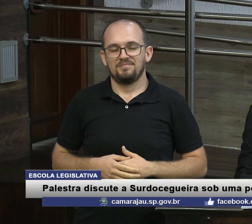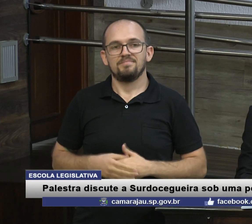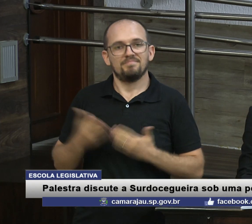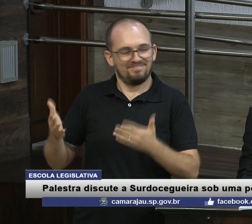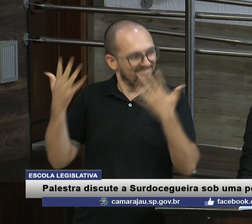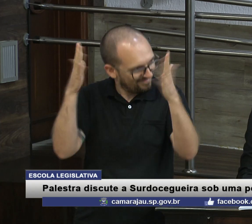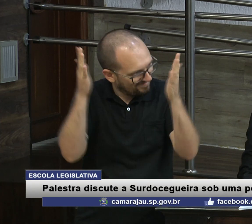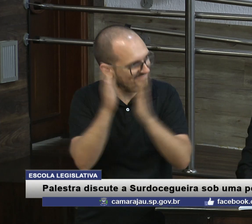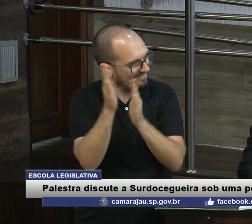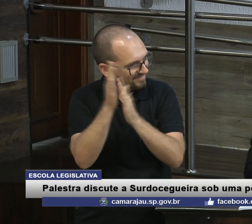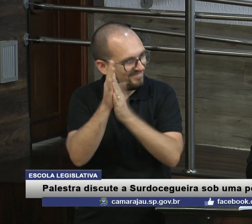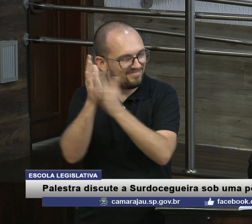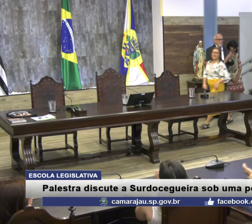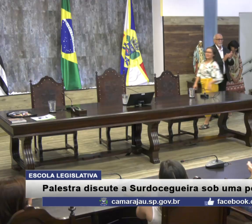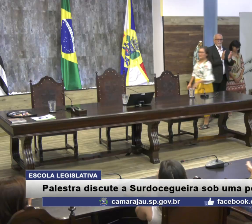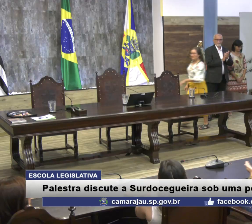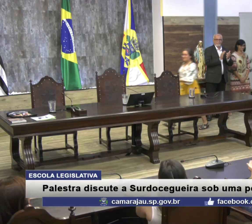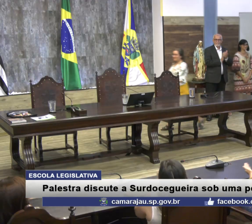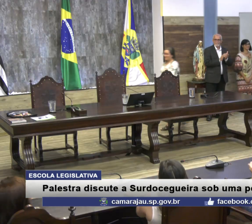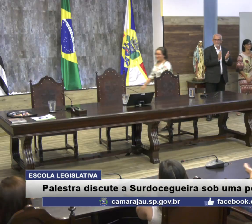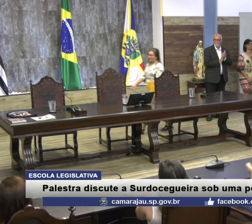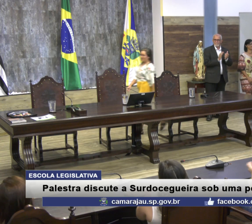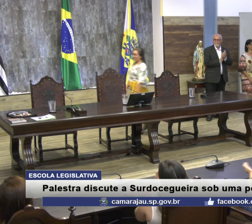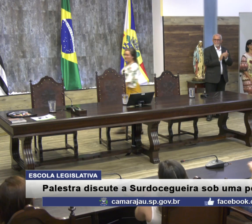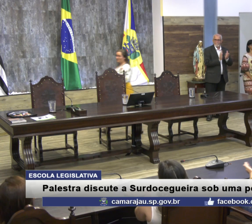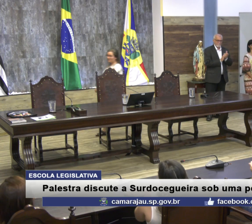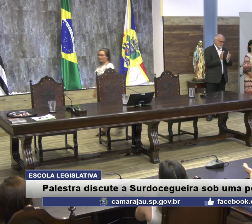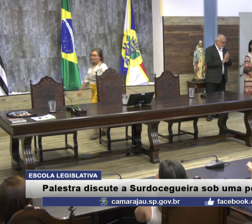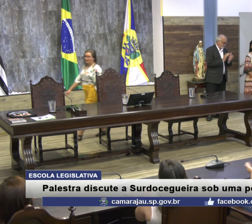recebê-la com uma salva de palmas.